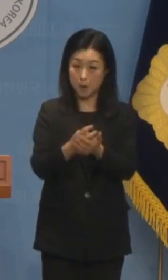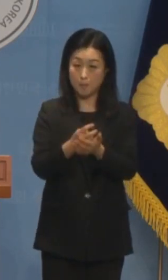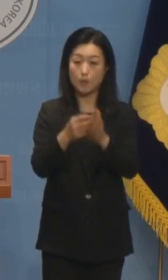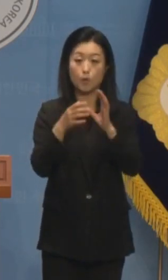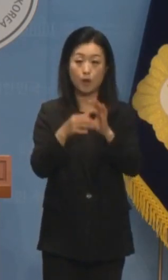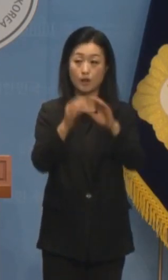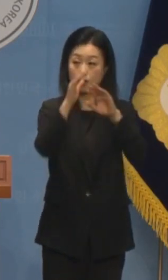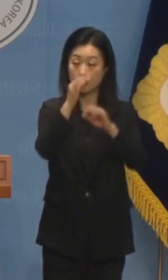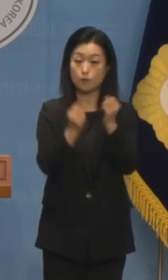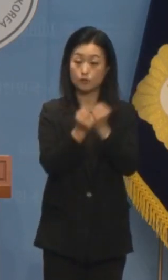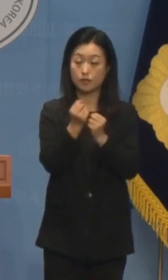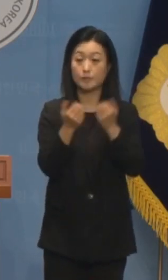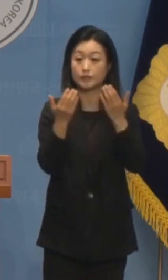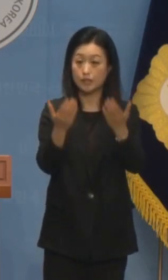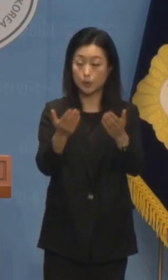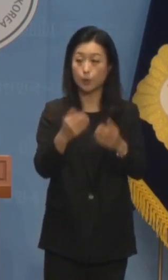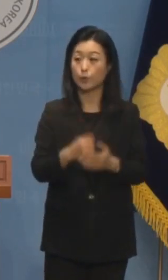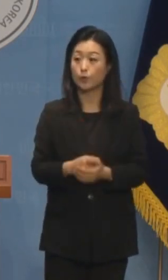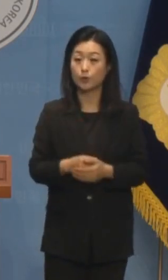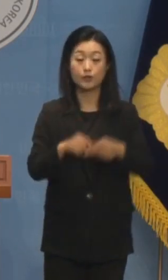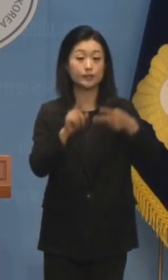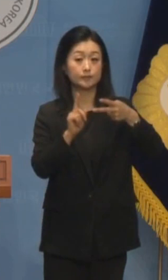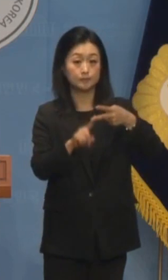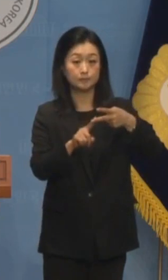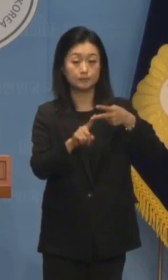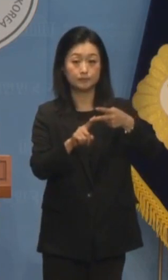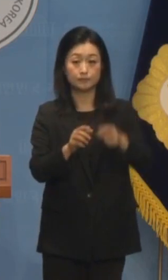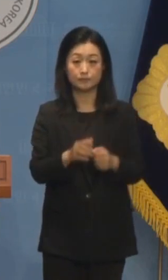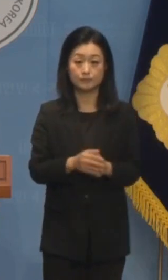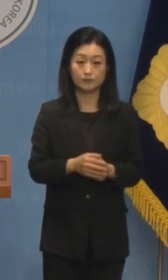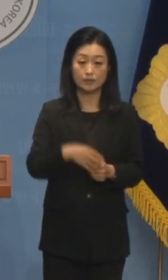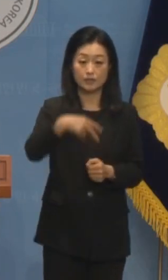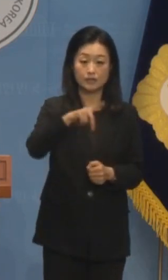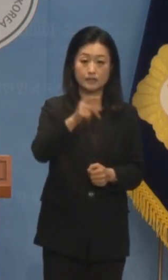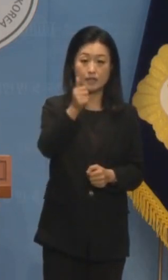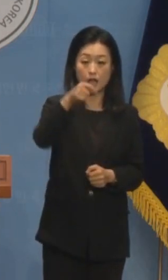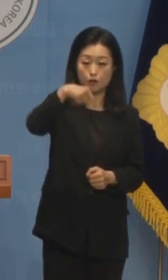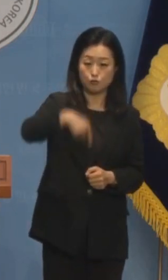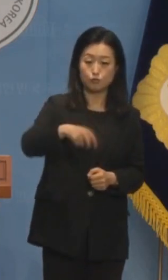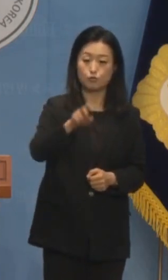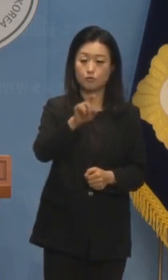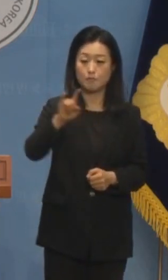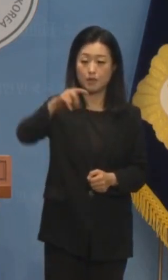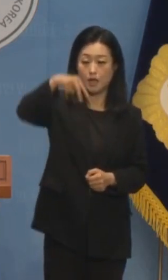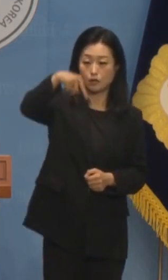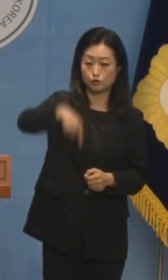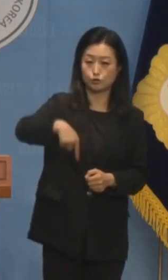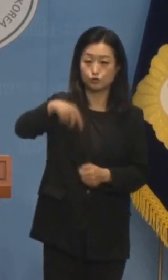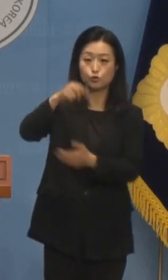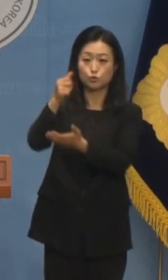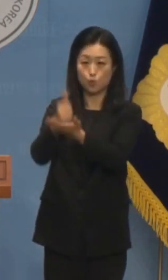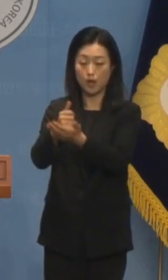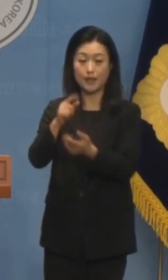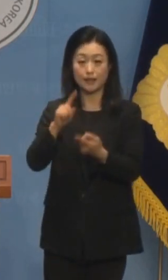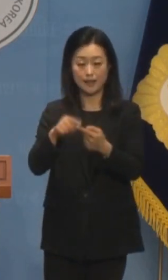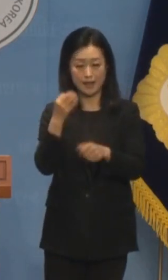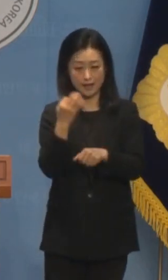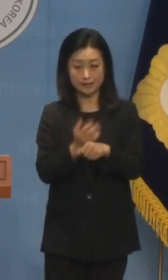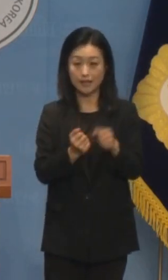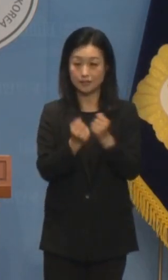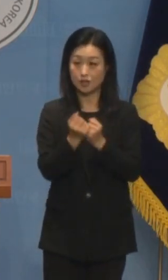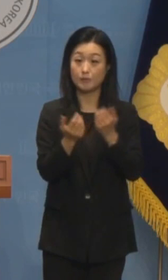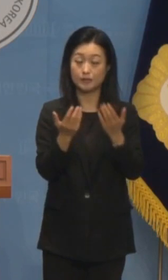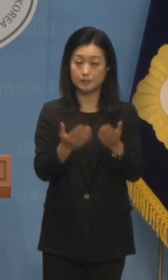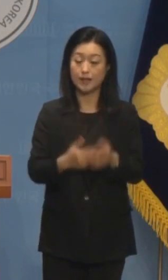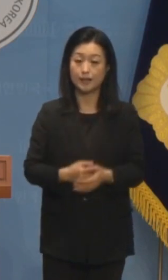관련된 설명이고 다른 하나는 사후 매수제와 관련돼서 간단한 설명을